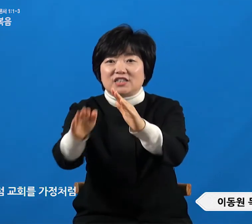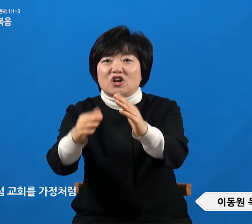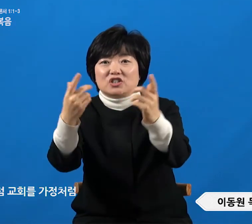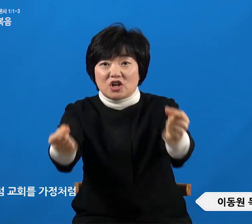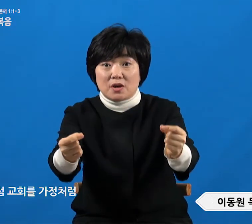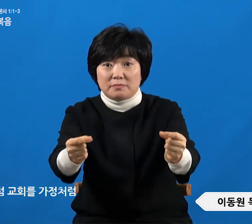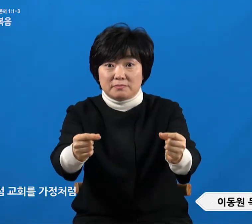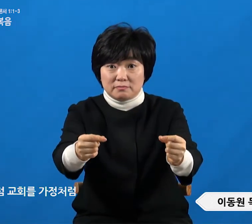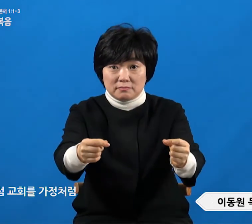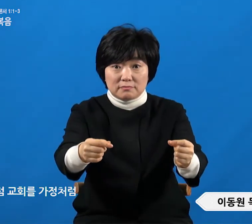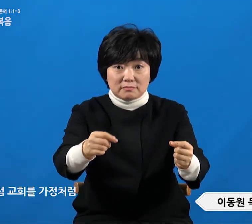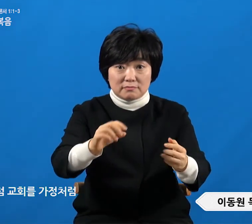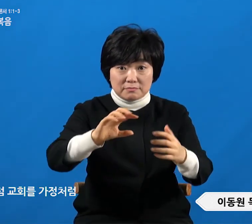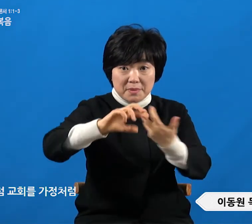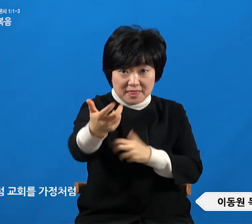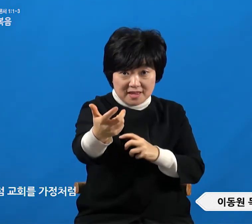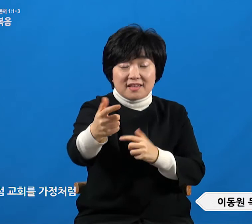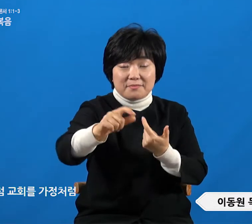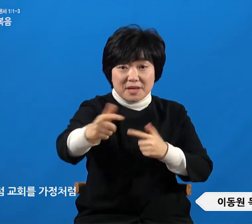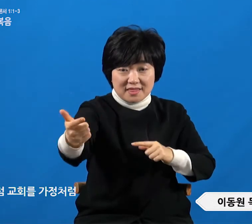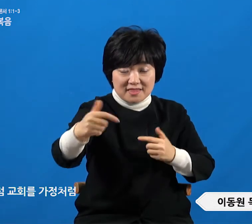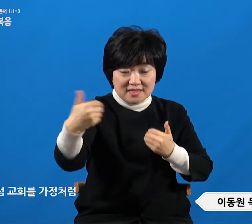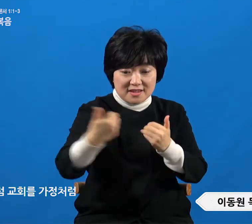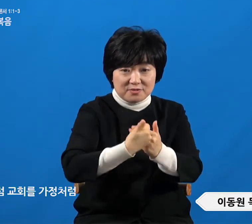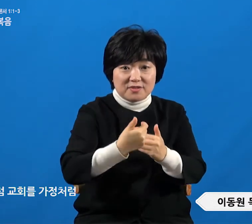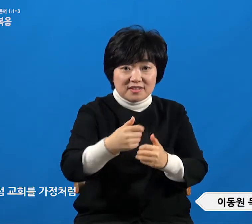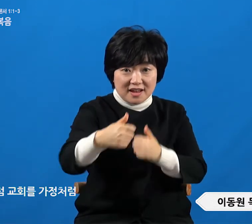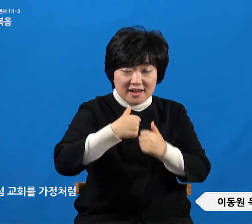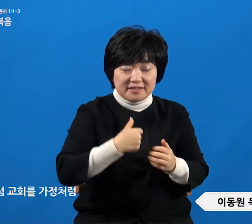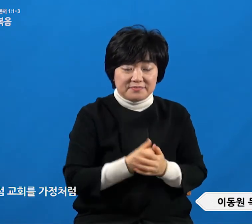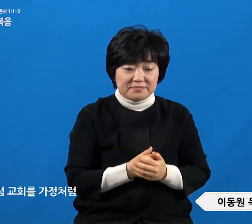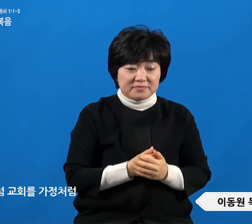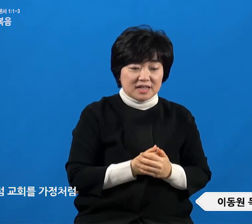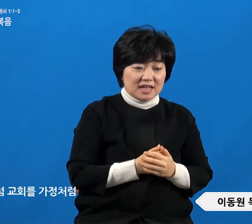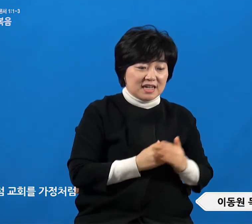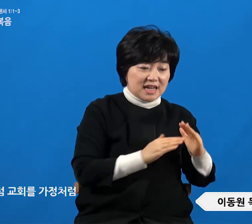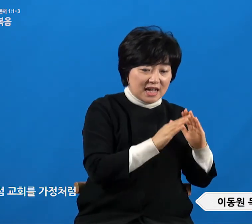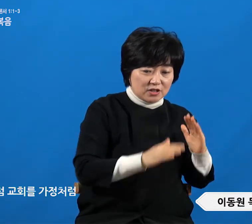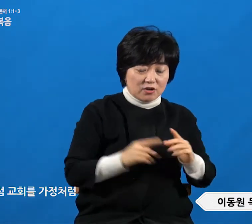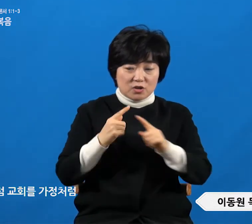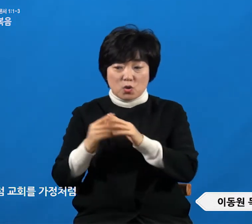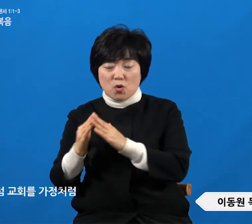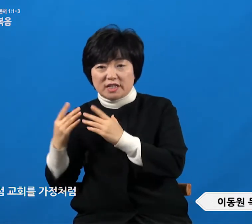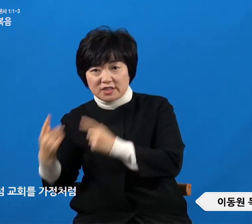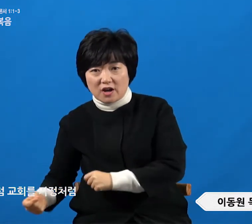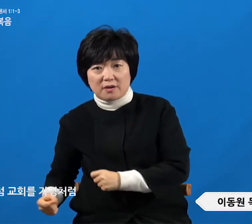준비? 네, 준비. 네, 가정을 교회처럼,